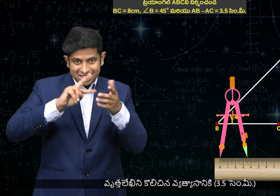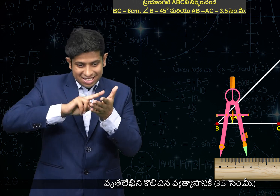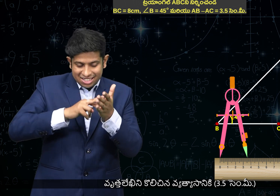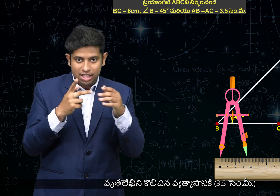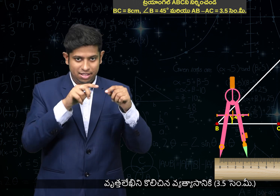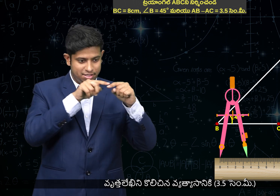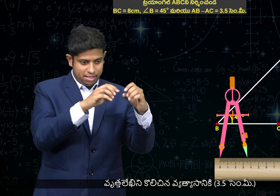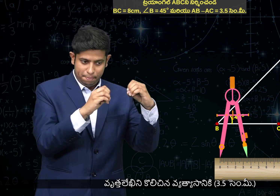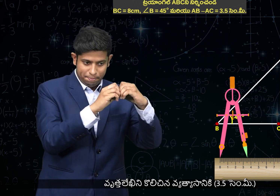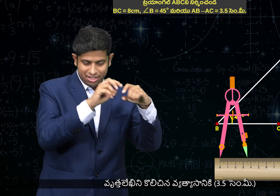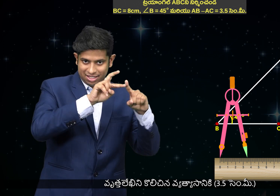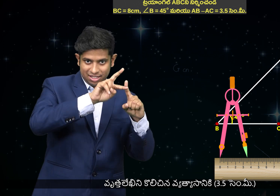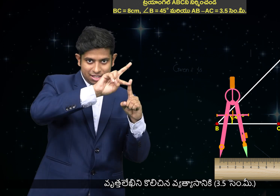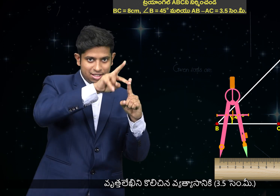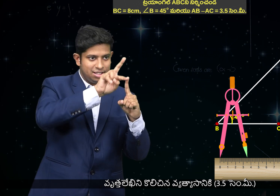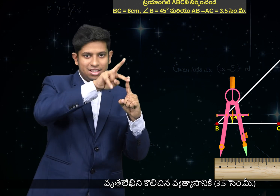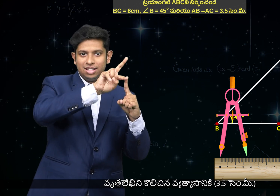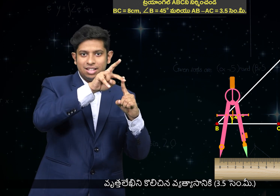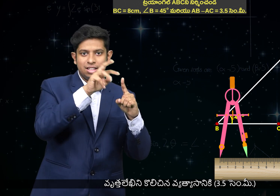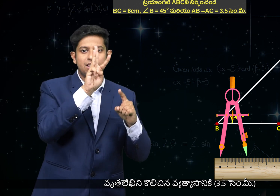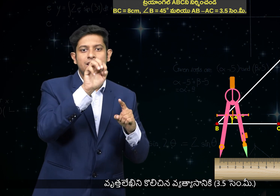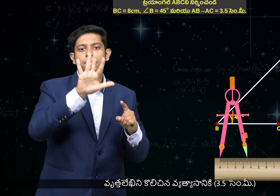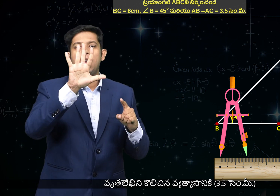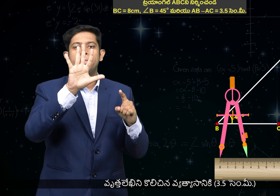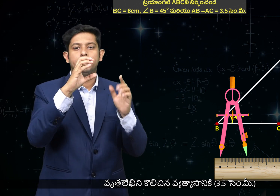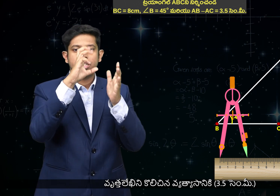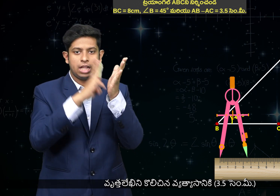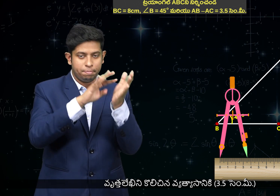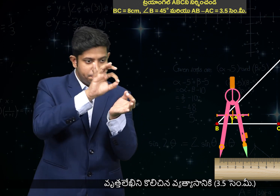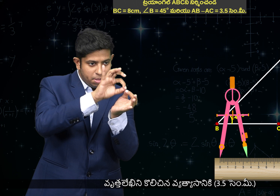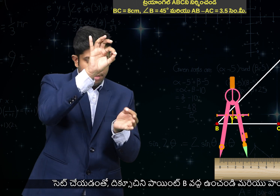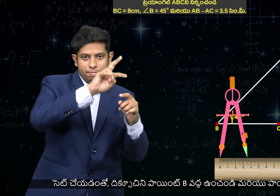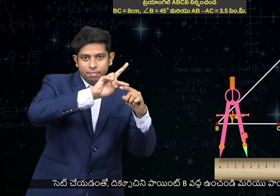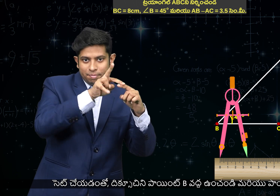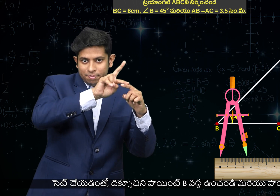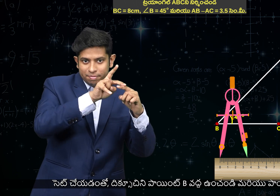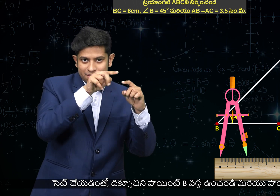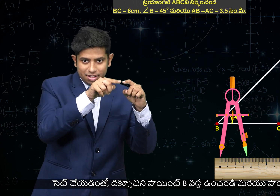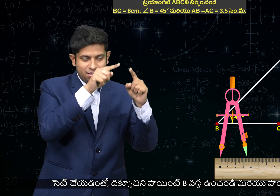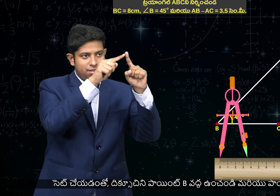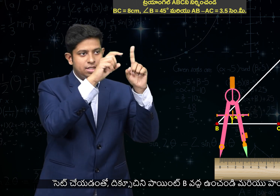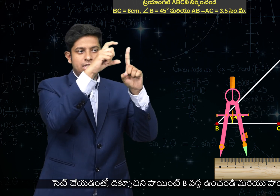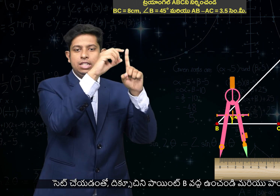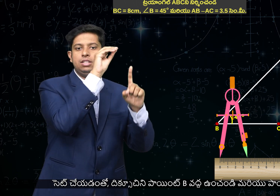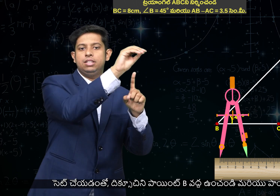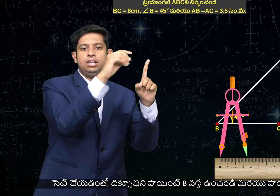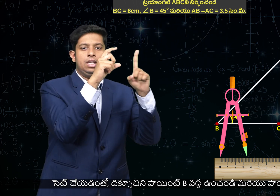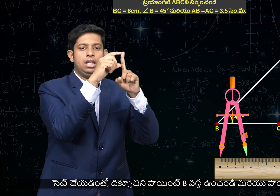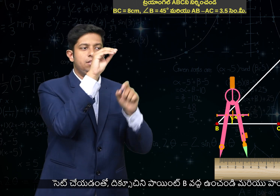వృత్తలేఖినిని కొలిచిన వ్యత్యాసానికి 3.5 సెంటీమీటర్లు సెట్ చేయడంతో దిక్సూచిని పాయింట్ బి